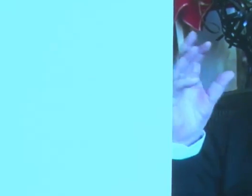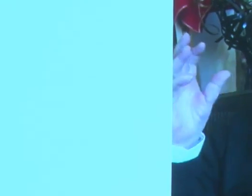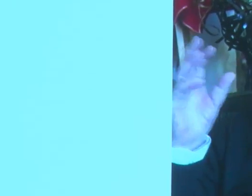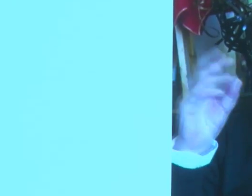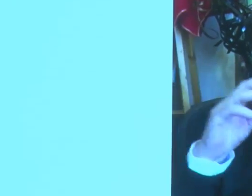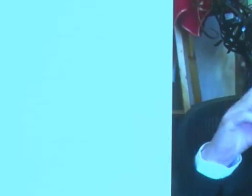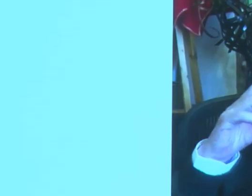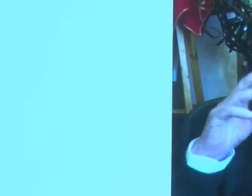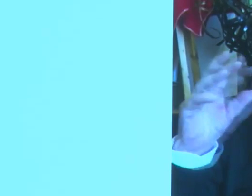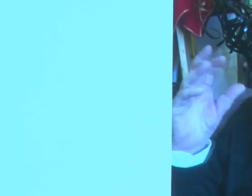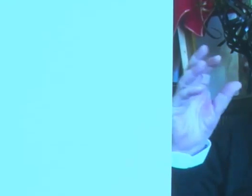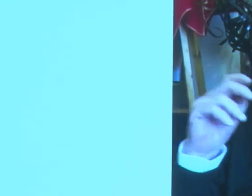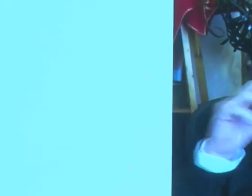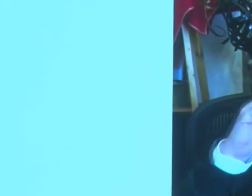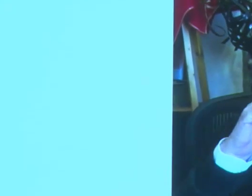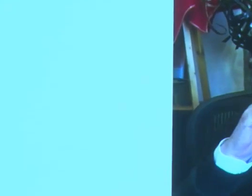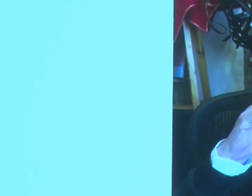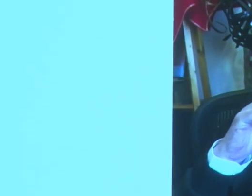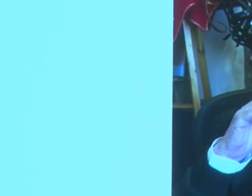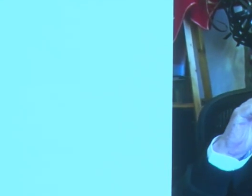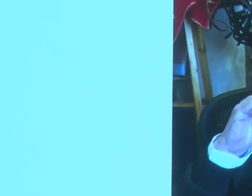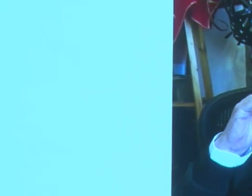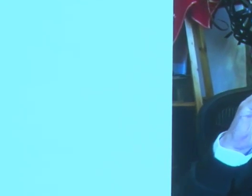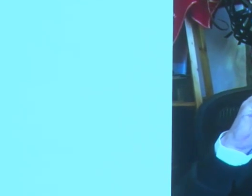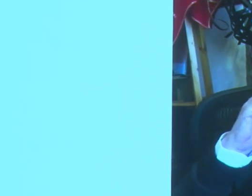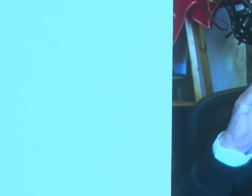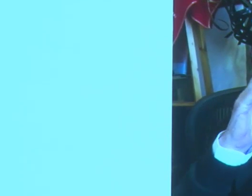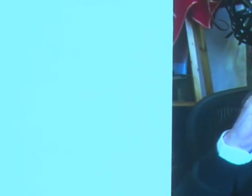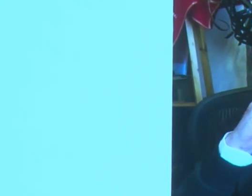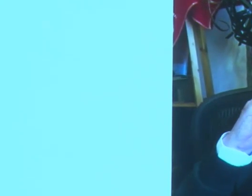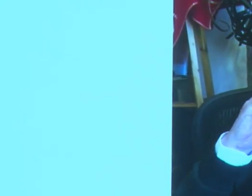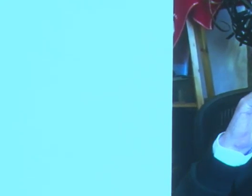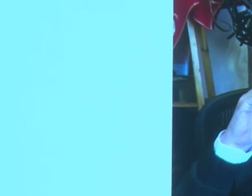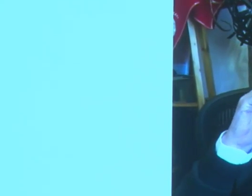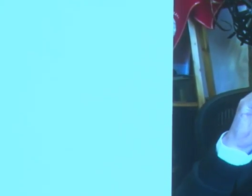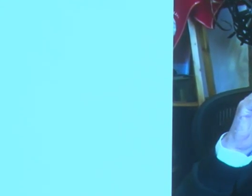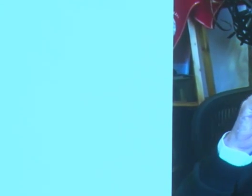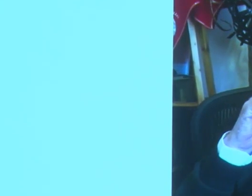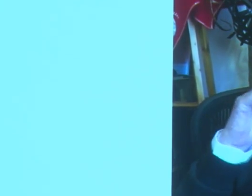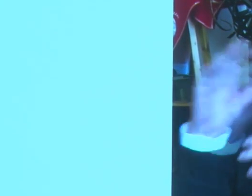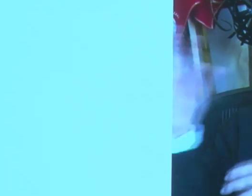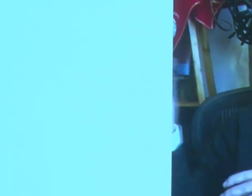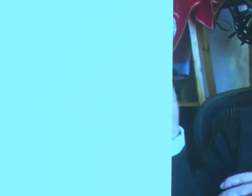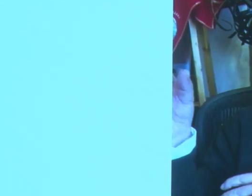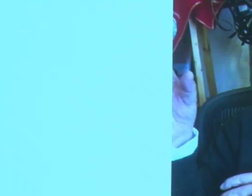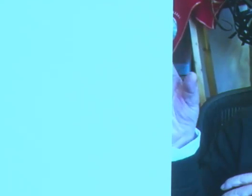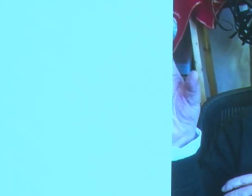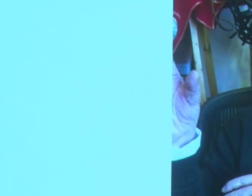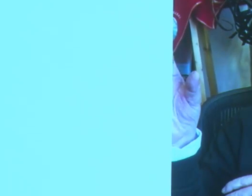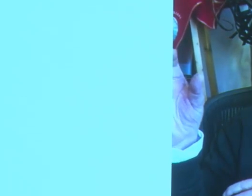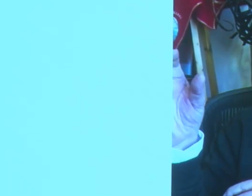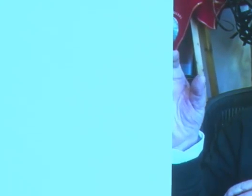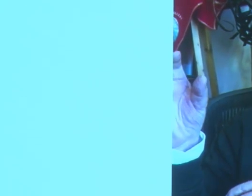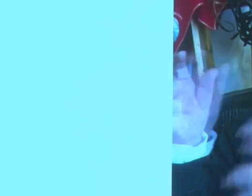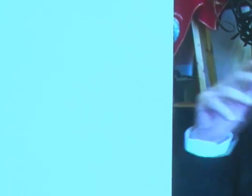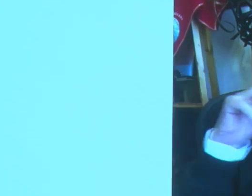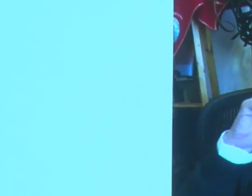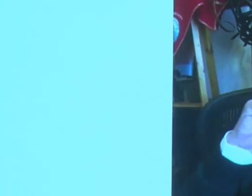spazio di respiro c'erano degli angoli dove uno poteva restarsene di